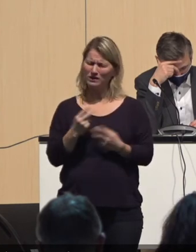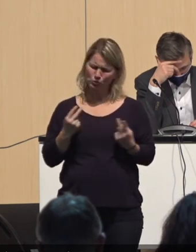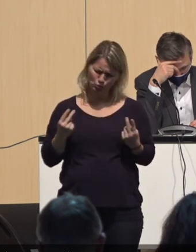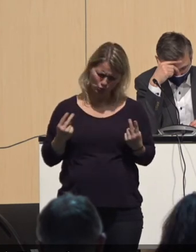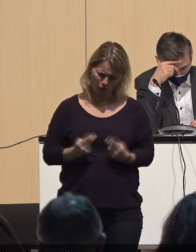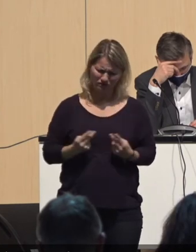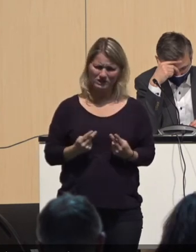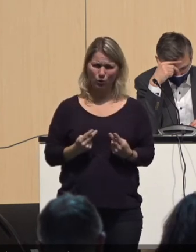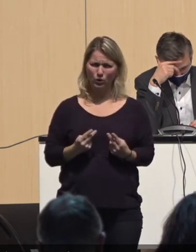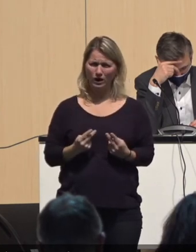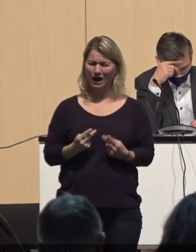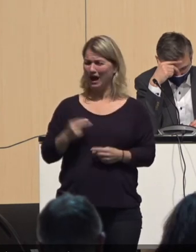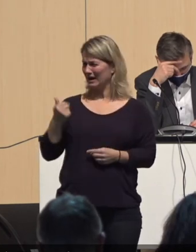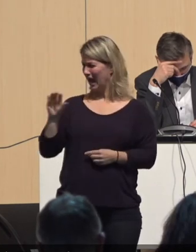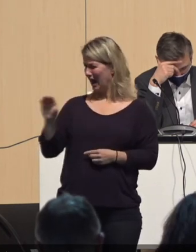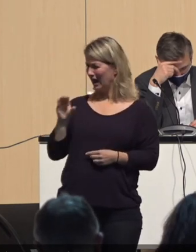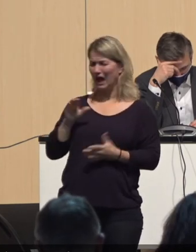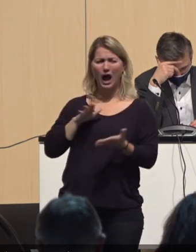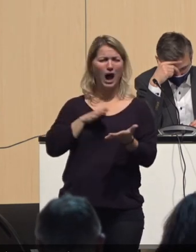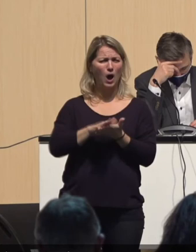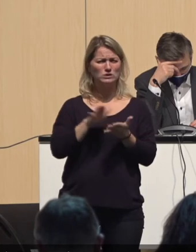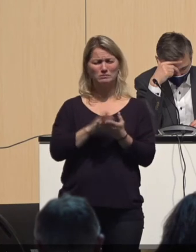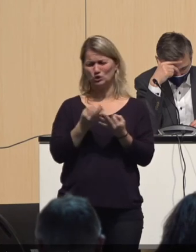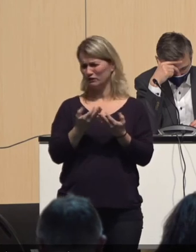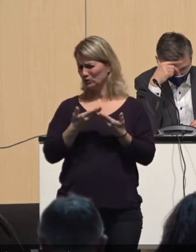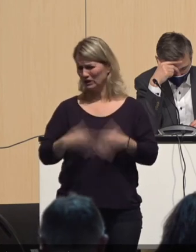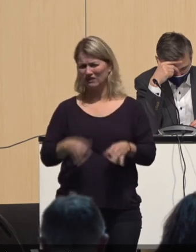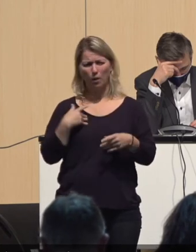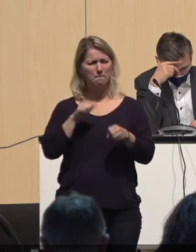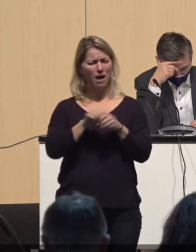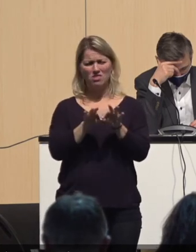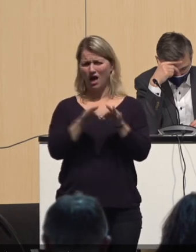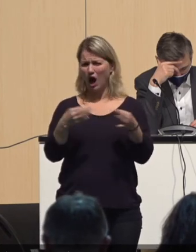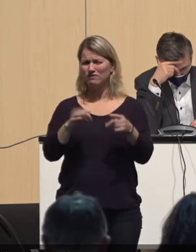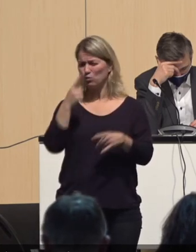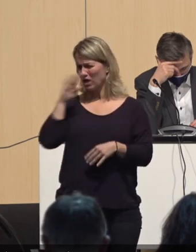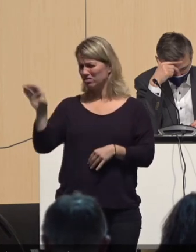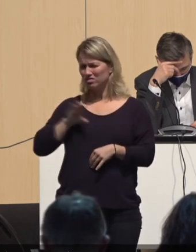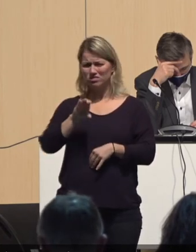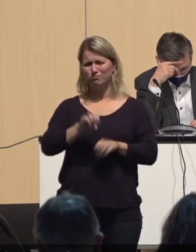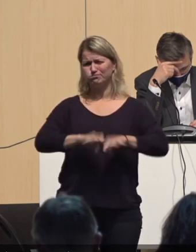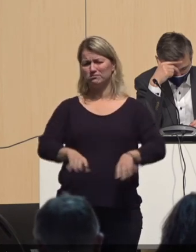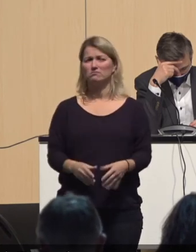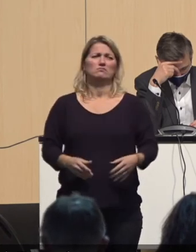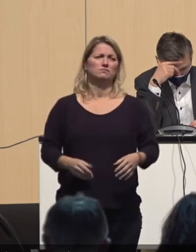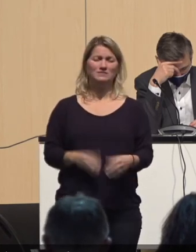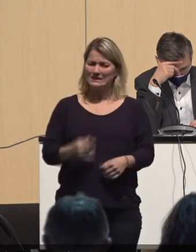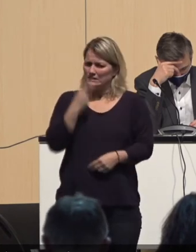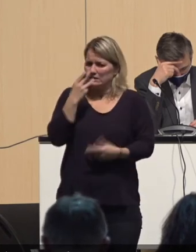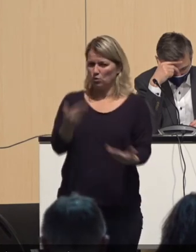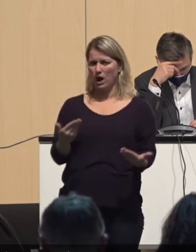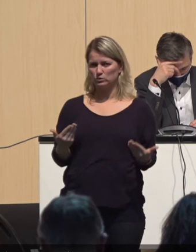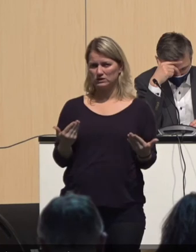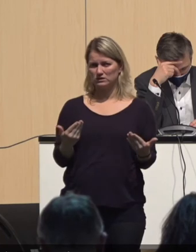nicht ausgeben. Wenn wir es ausgeben, werden wir es umsonst ausgeben. Dieser Markt wird vermutlich nicht öffnen. Dazu spricht jetzt jede Wahrscheinlichkeit. Und